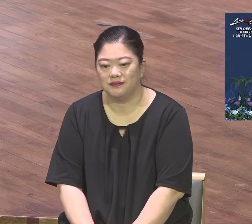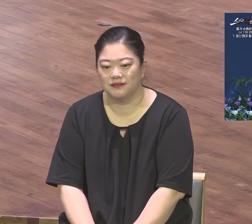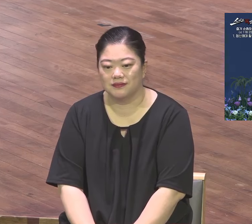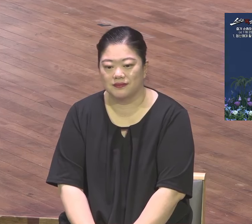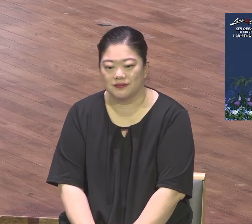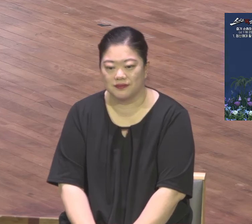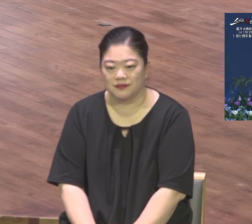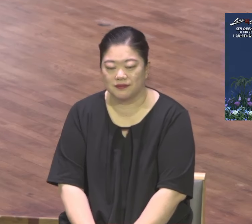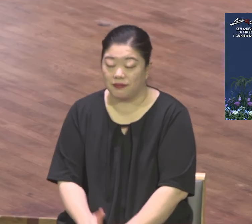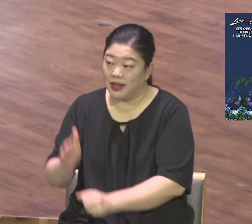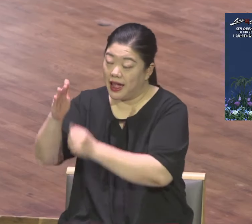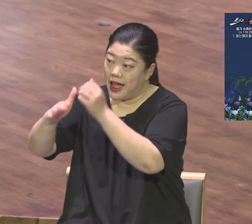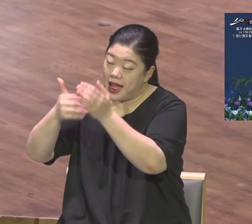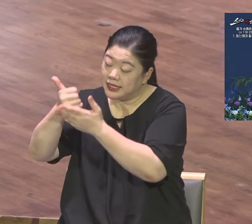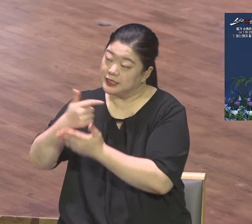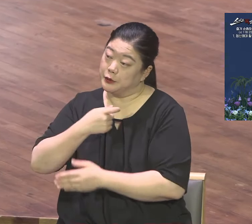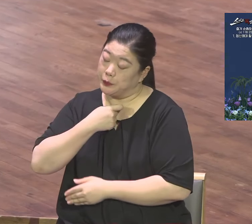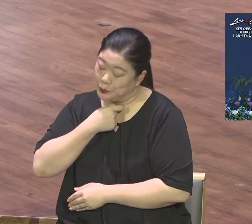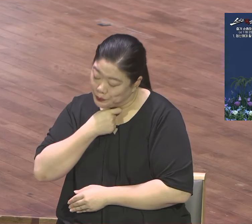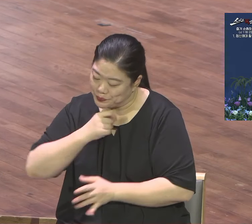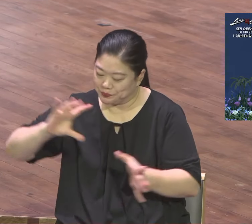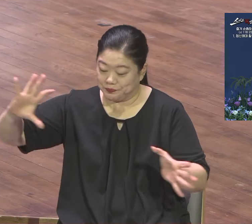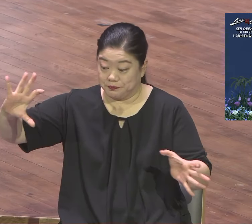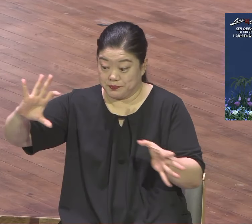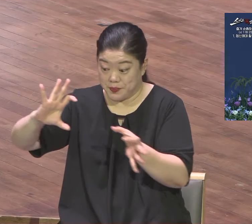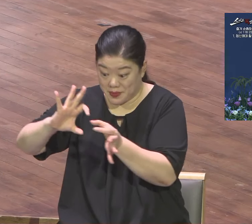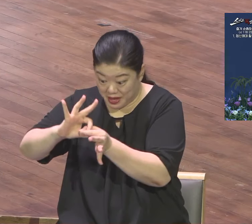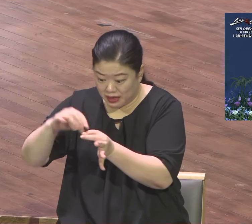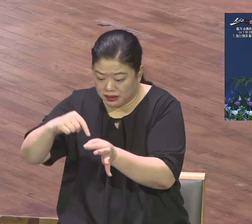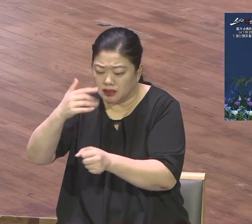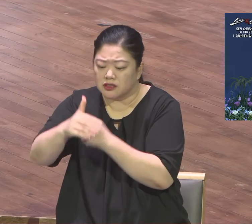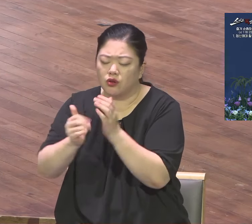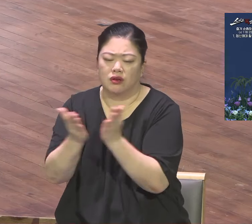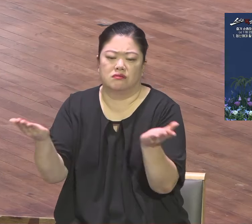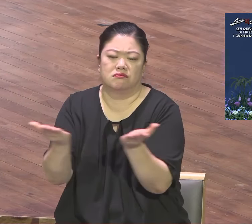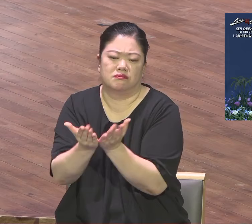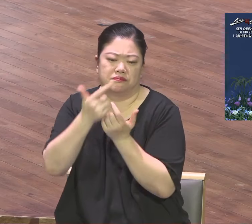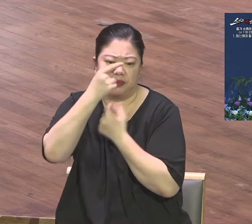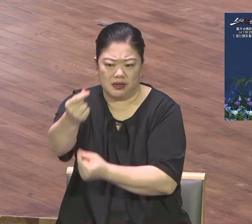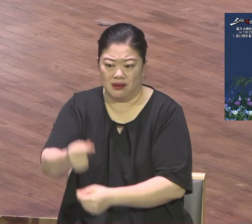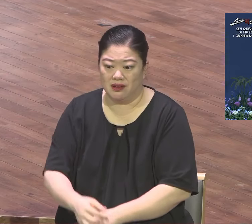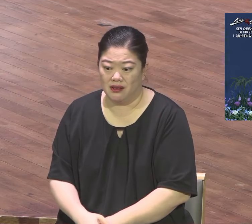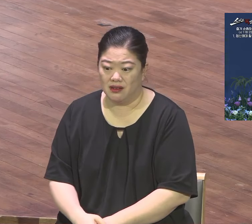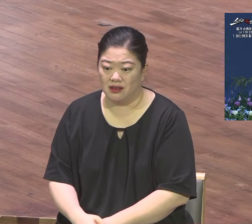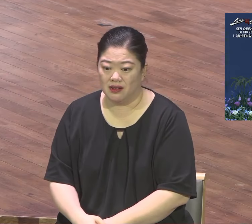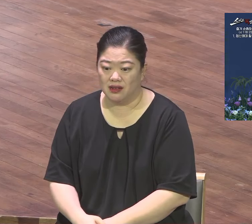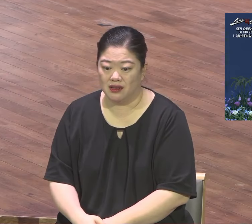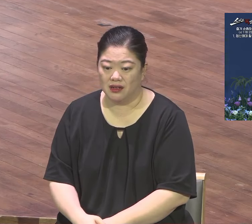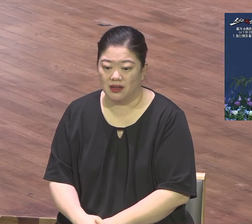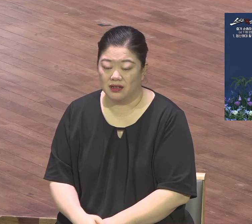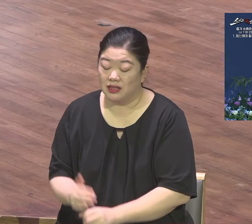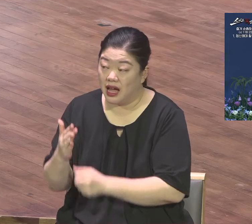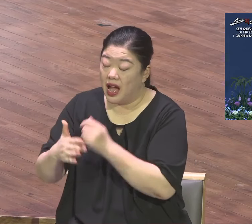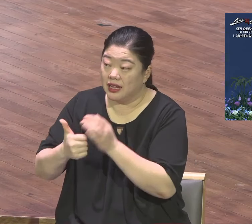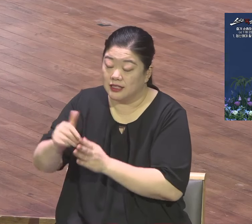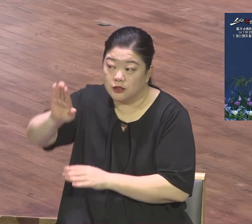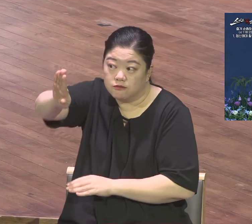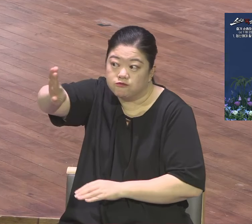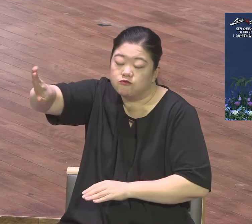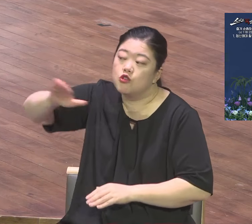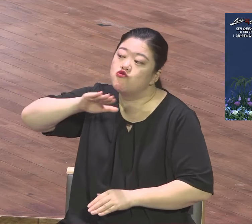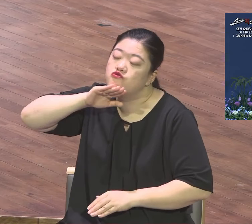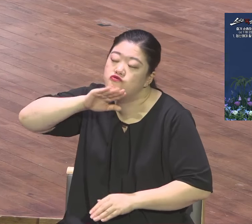그것이 성경이 말하는 신앙생활입니다. 여기에서 벗어나는 순간 사람이 교만해지고